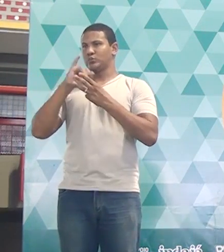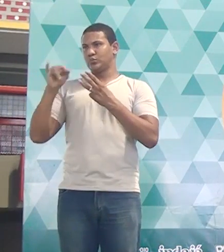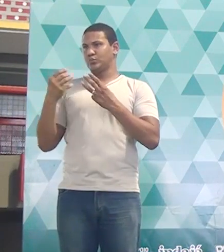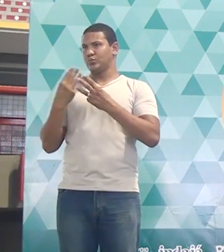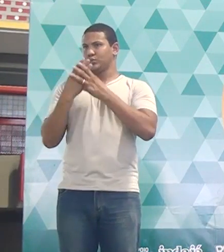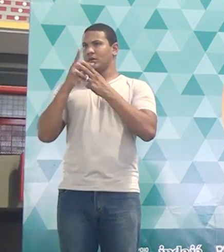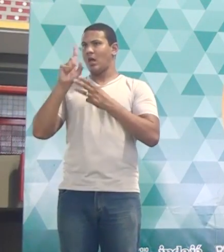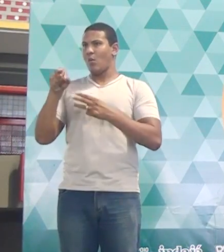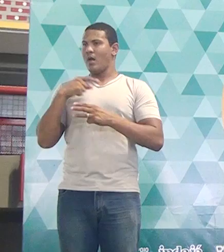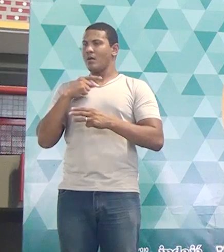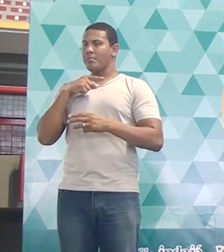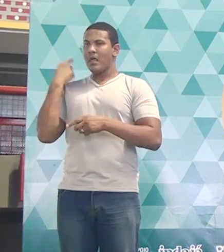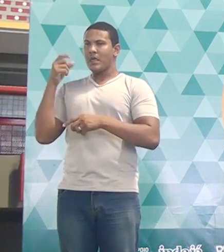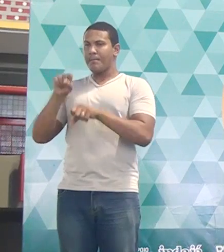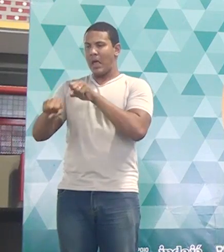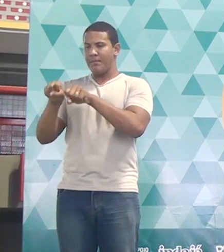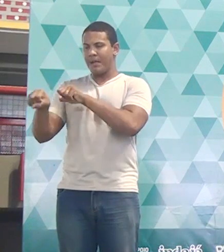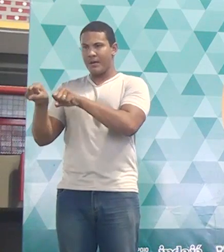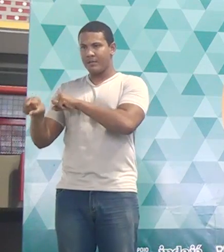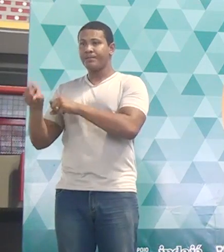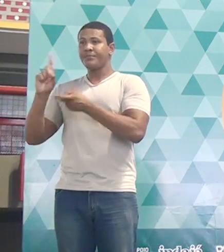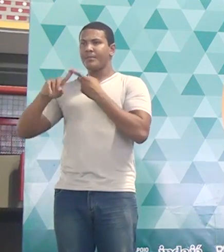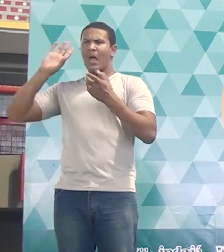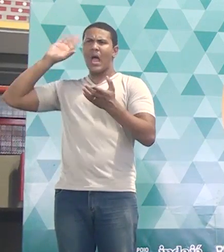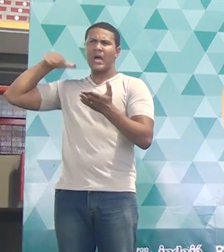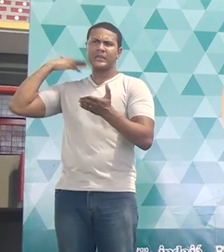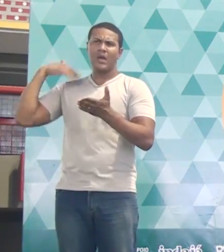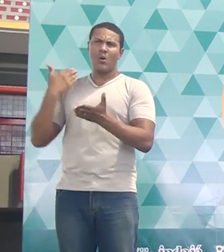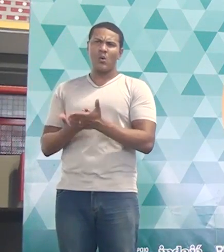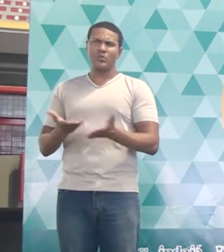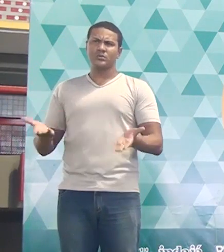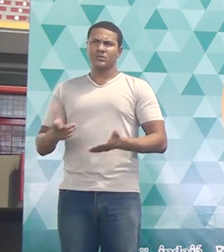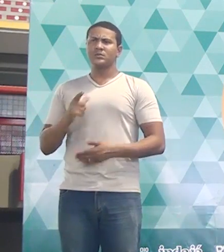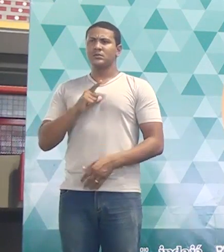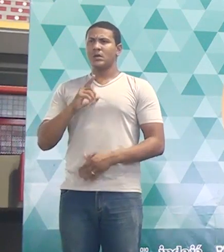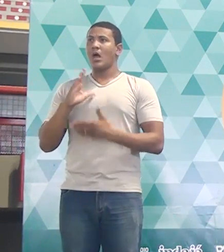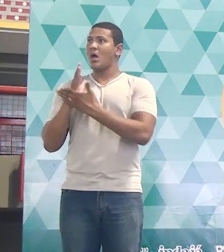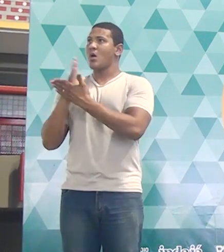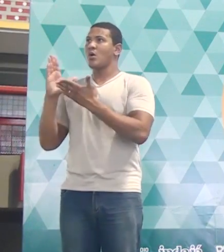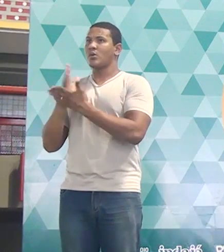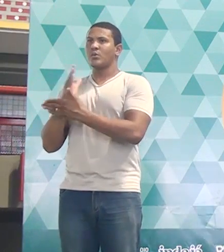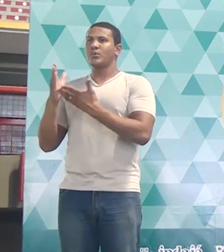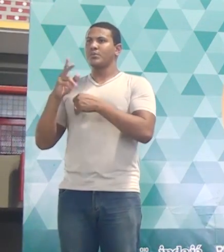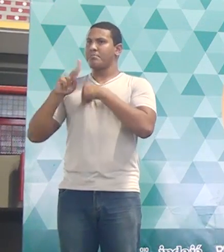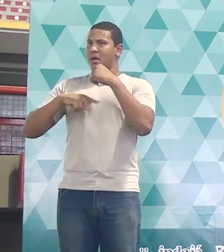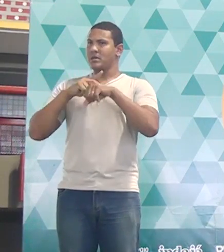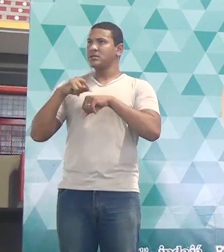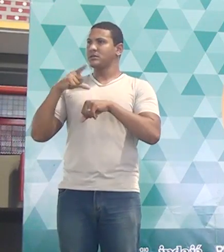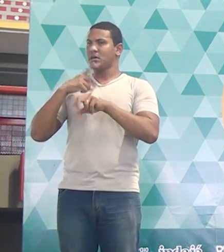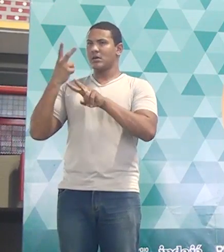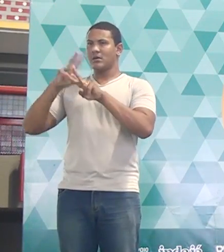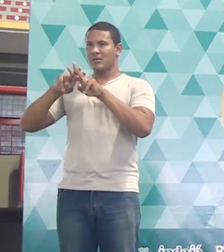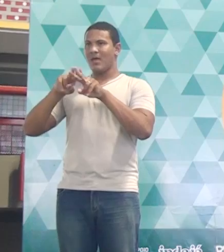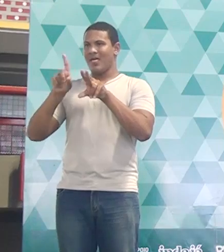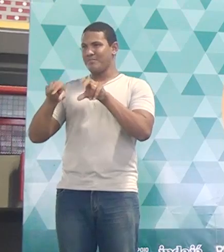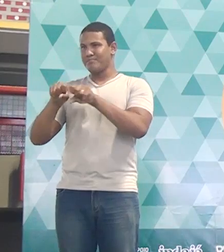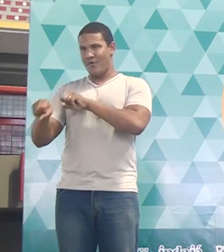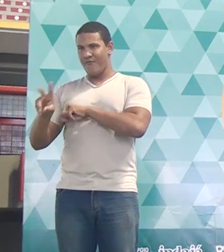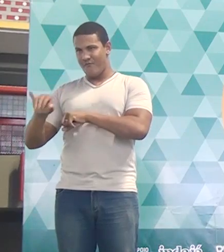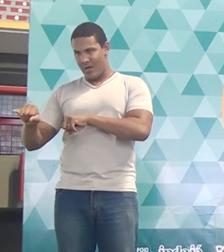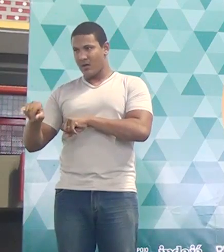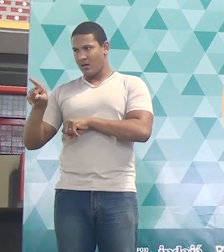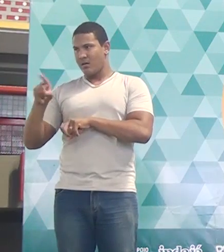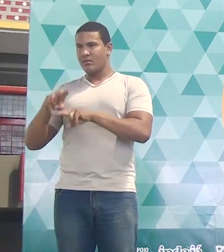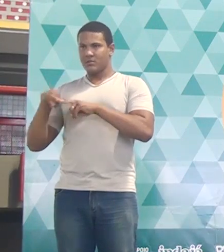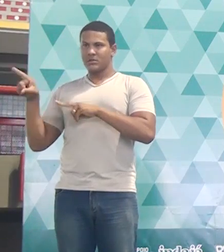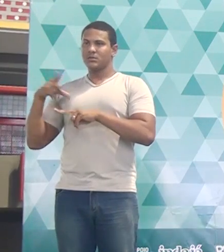naqueles campos de concentração. E ainda hoje ele é usado em países onde há pena de morte na câmara de gás. O gás usado é